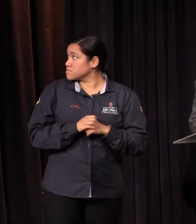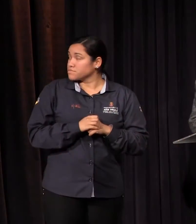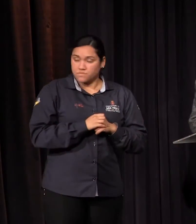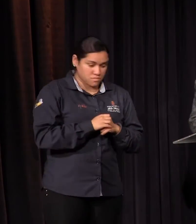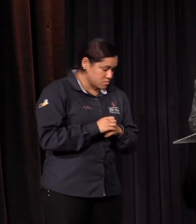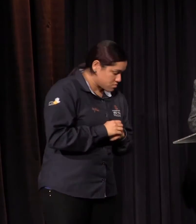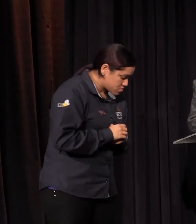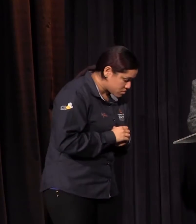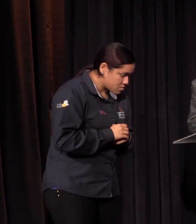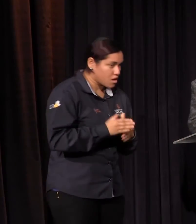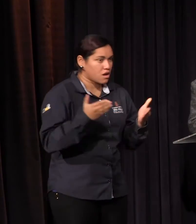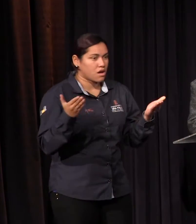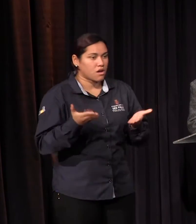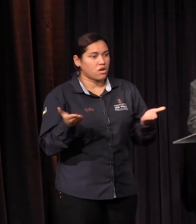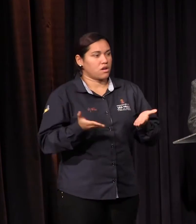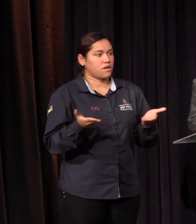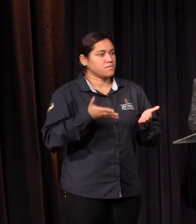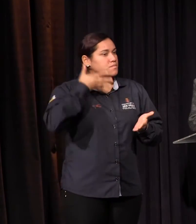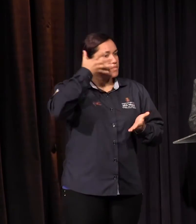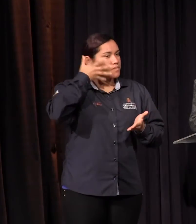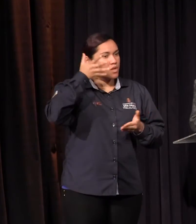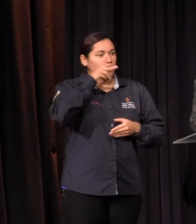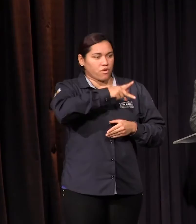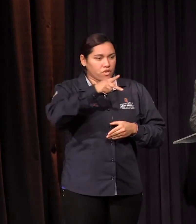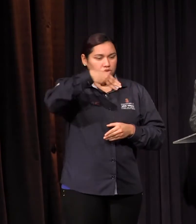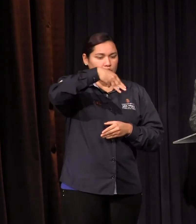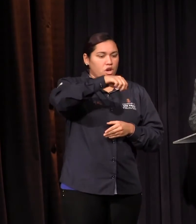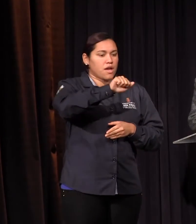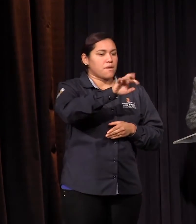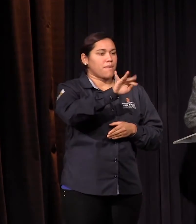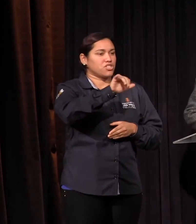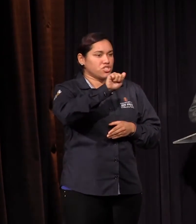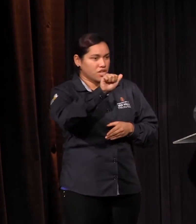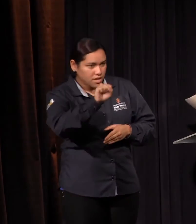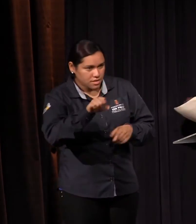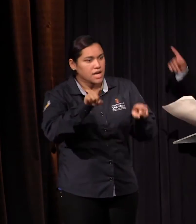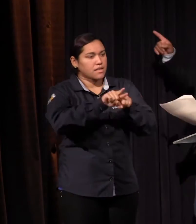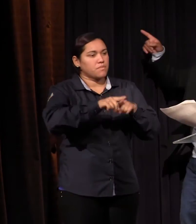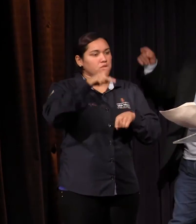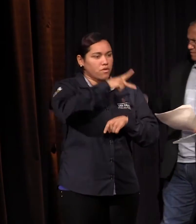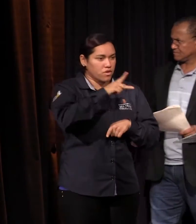desde então uma palavra com 16 professor matias e professor na frente